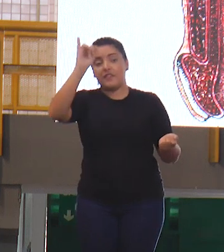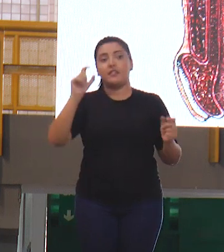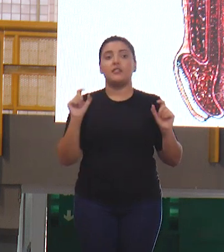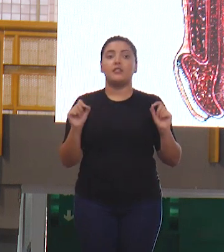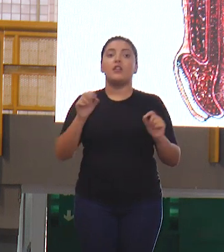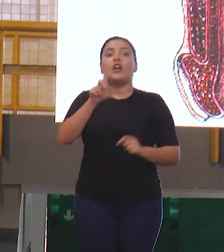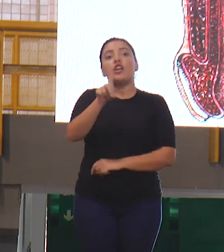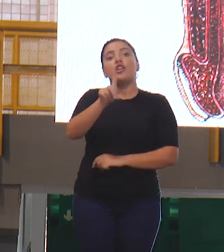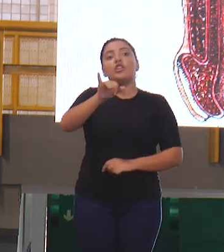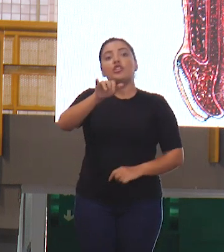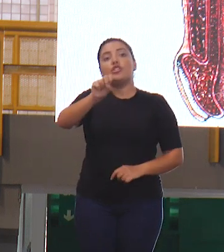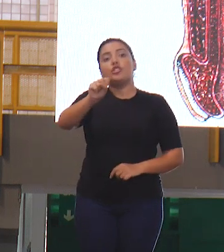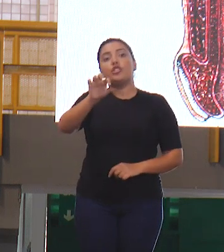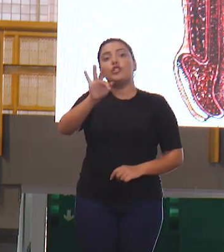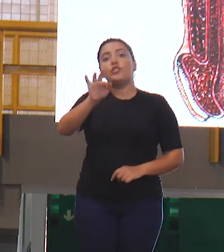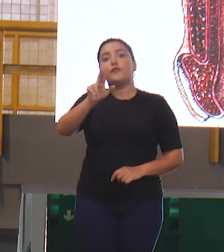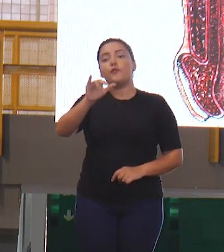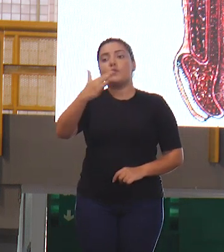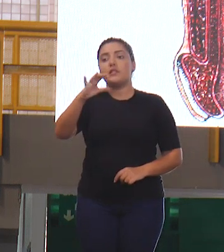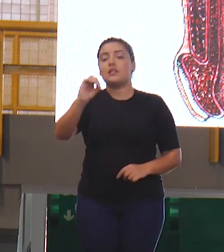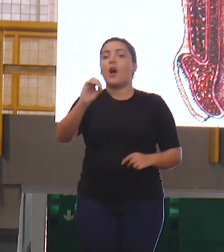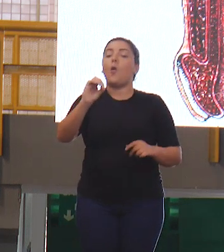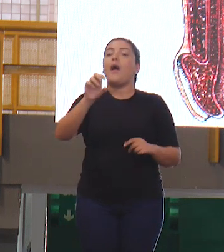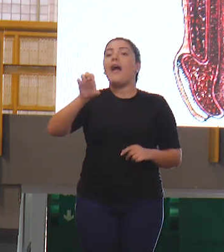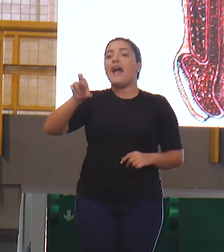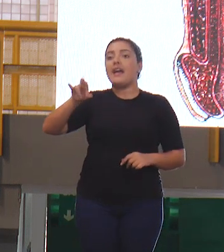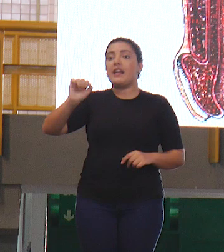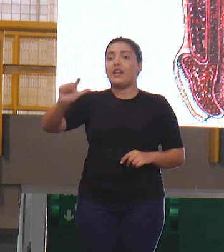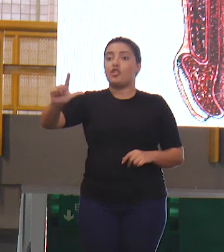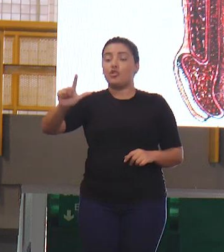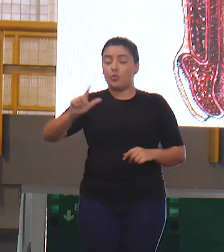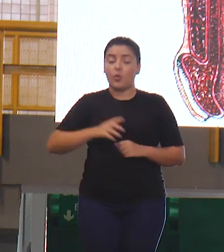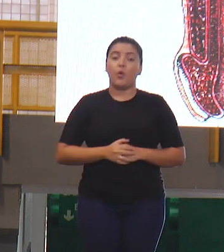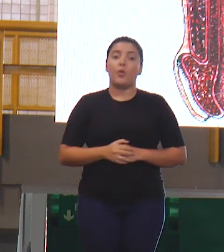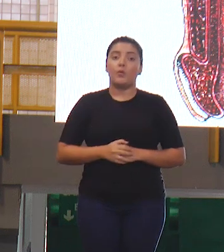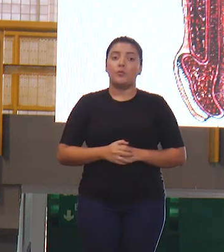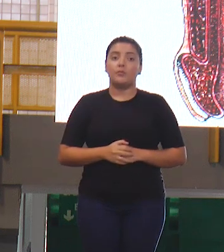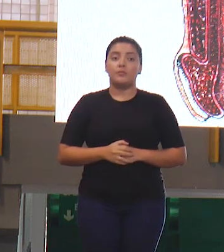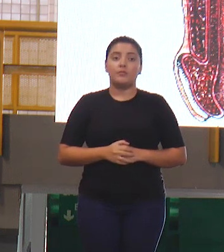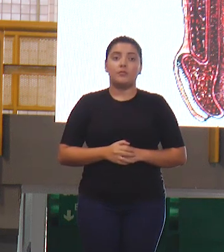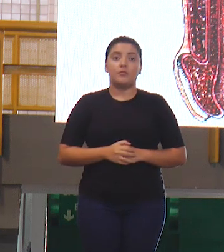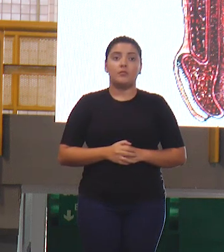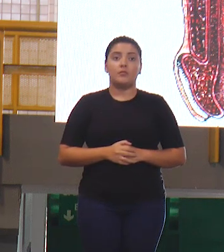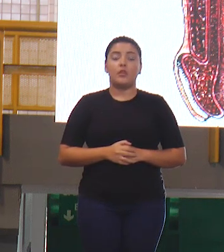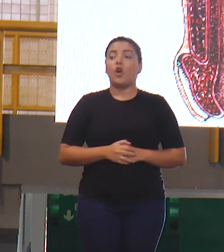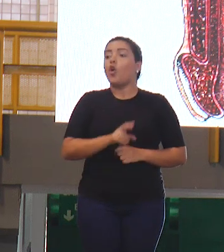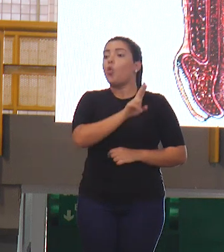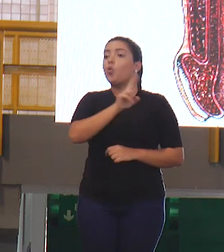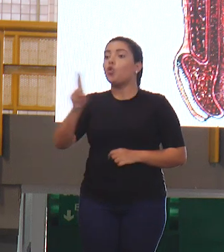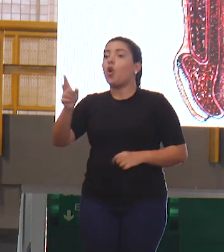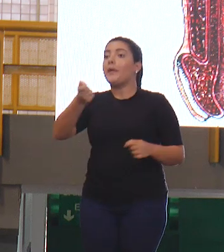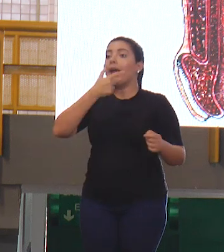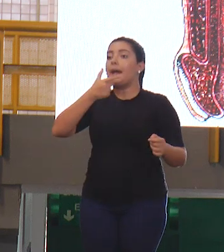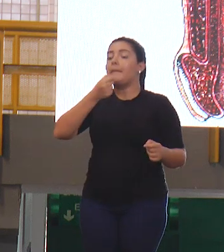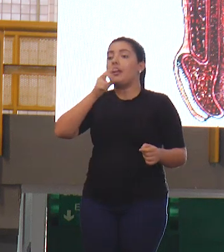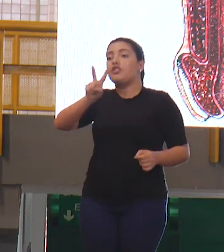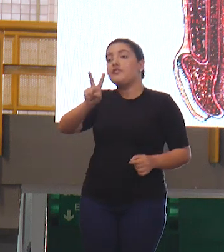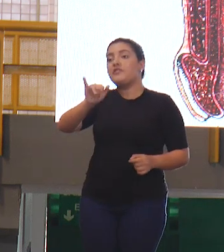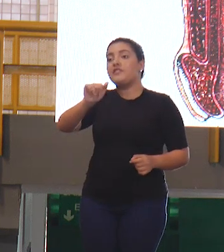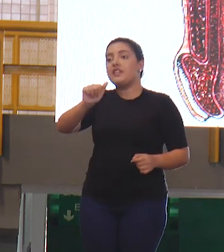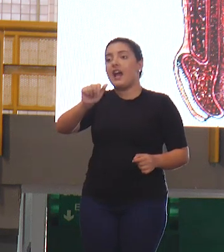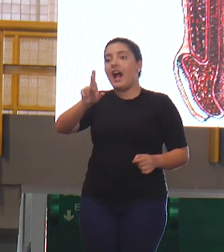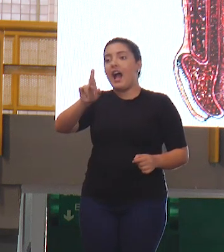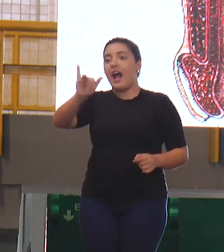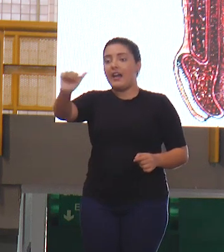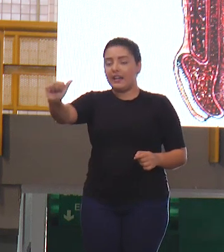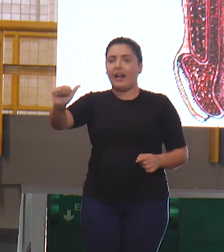chamada disfunção erétil. O mais conhecido de todos é o chamado Viagra. A história do